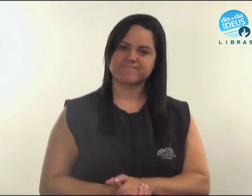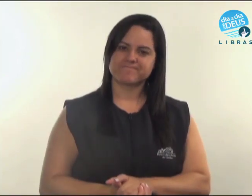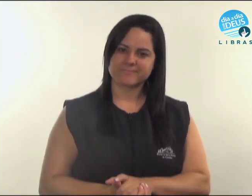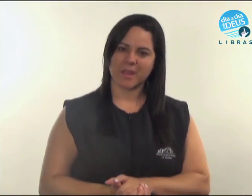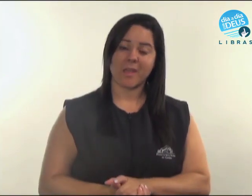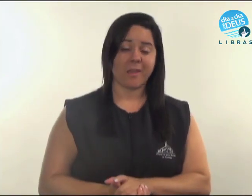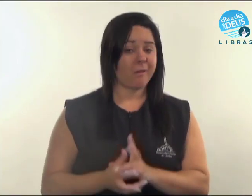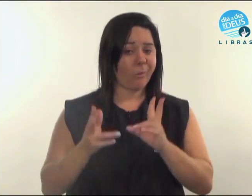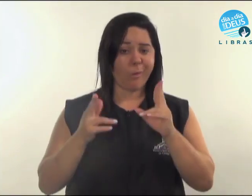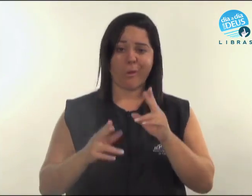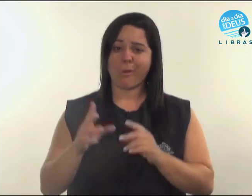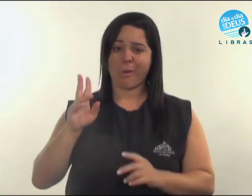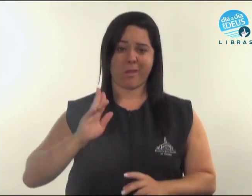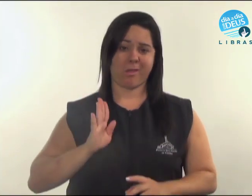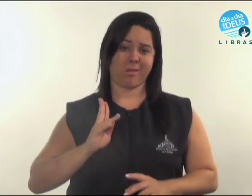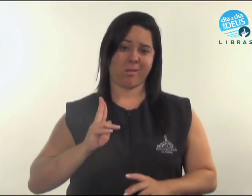É isso que Hebreus está falando.